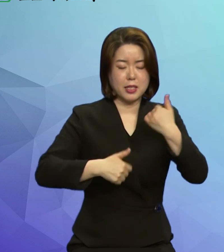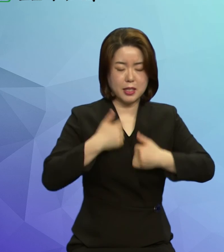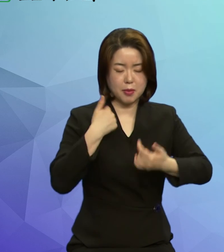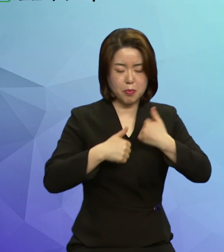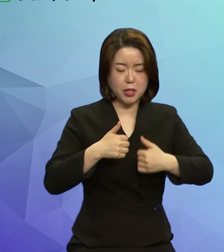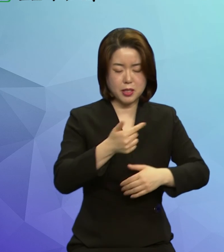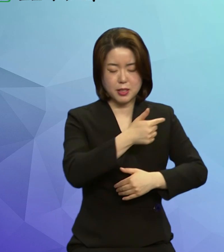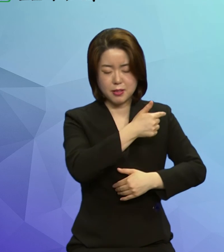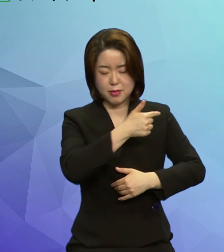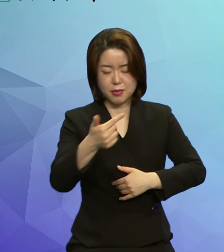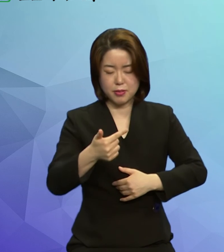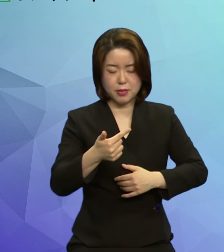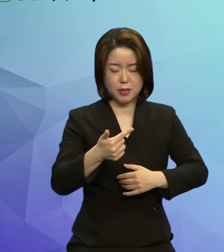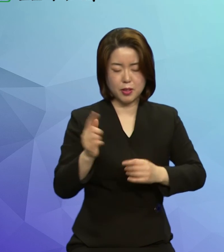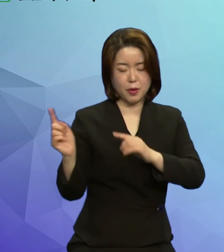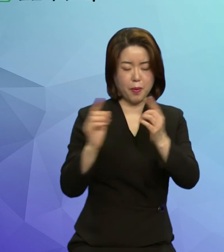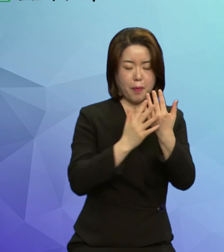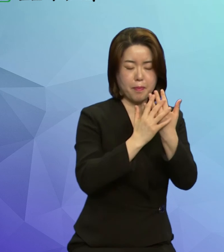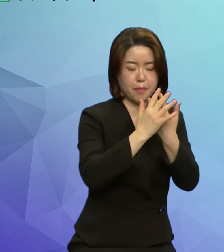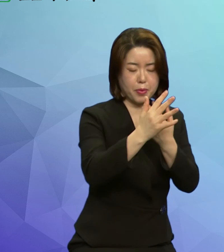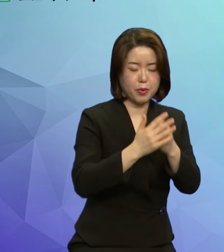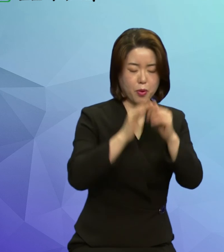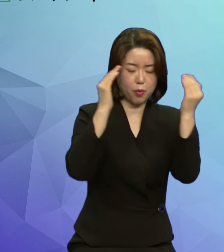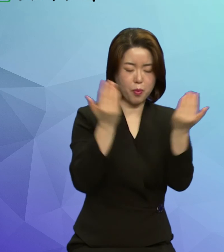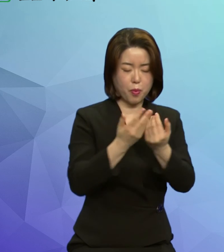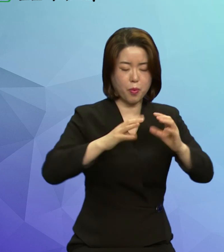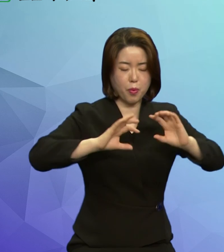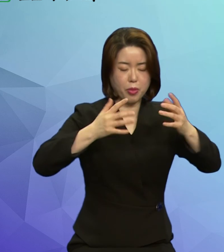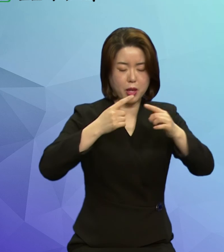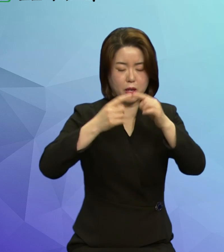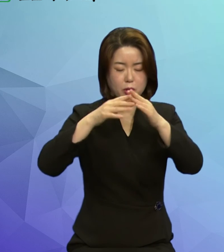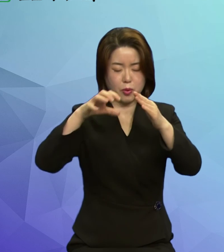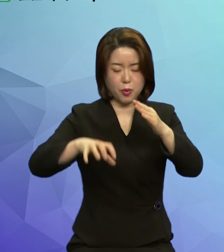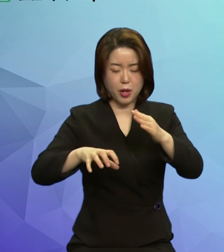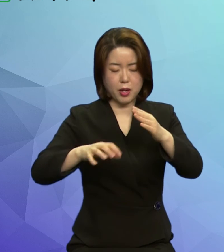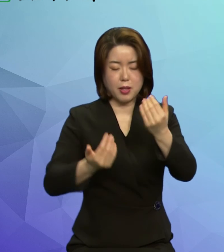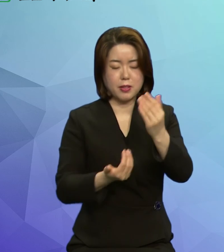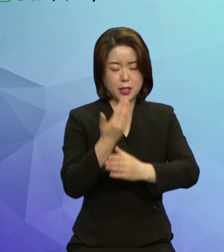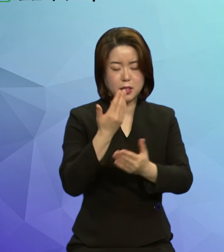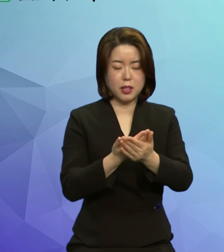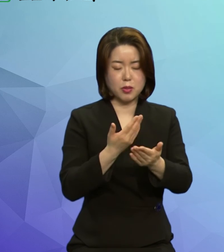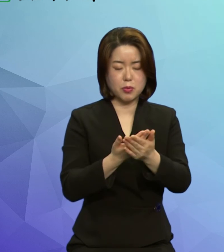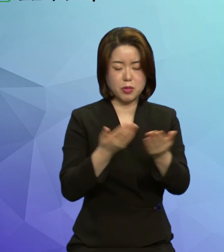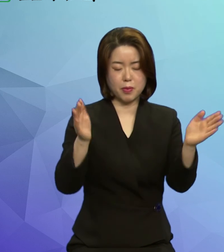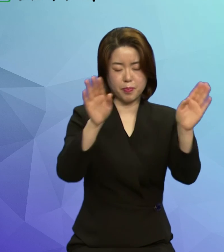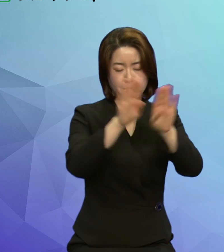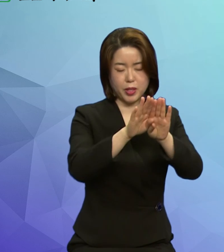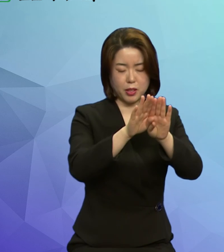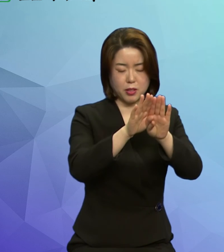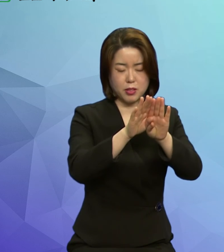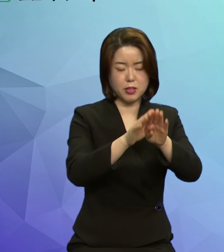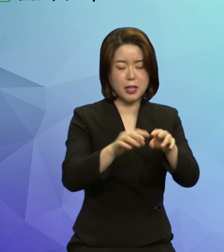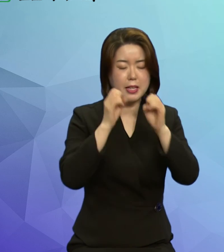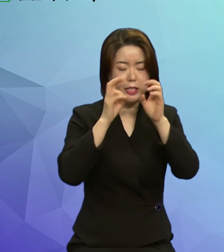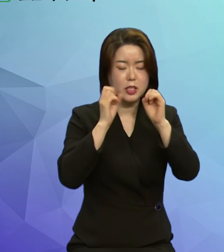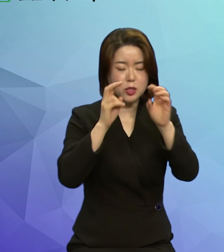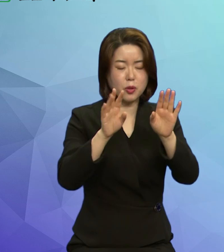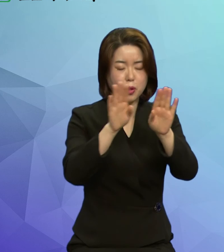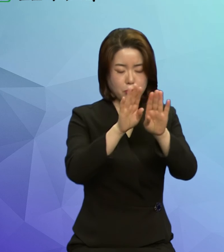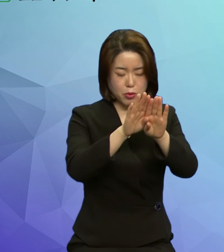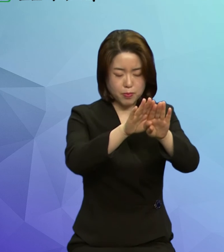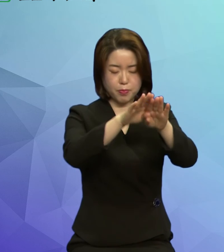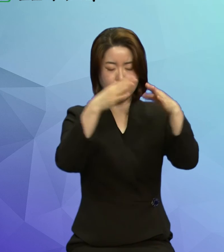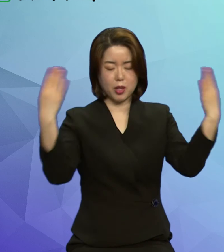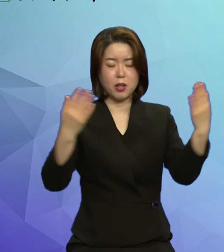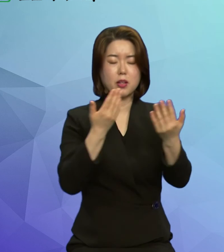기뻐하시는 대부흥이 온 나라와 교회 안에 일어나게 하소서. 닫혀진 선교의 문들이 새롭게